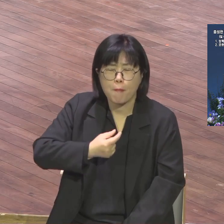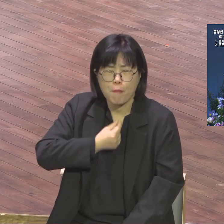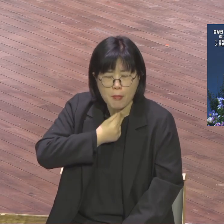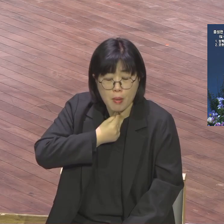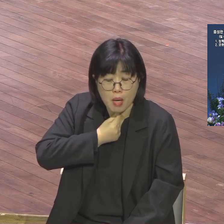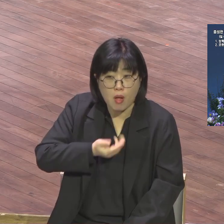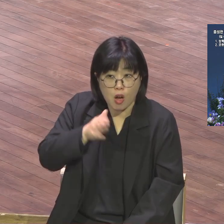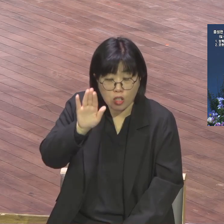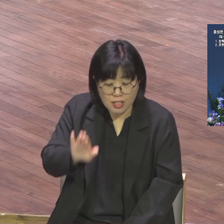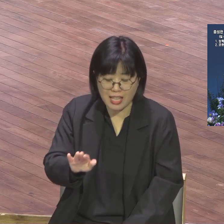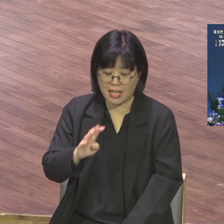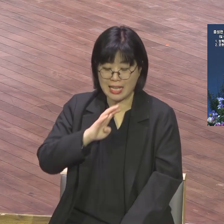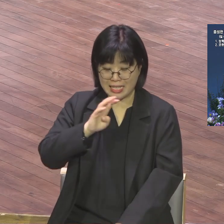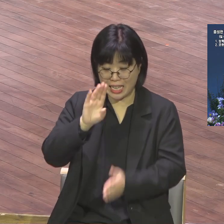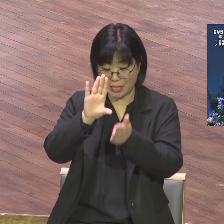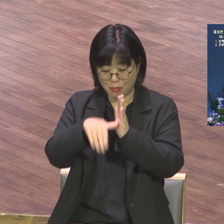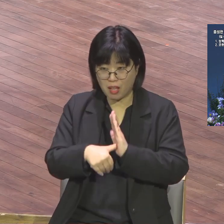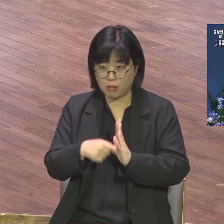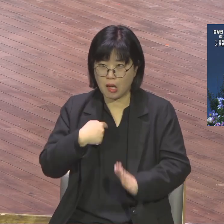무슨 말입니까?